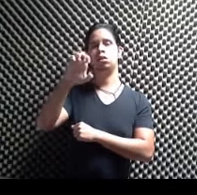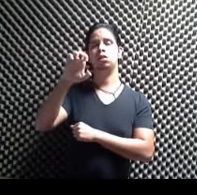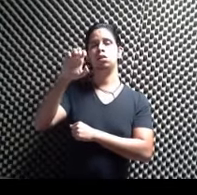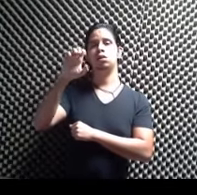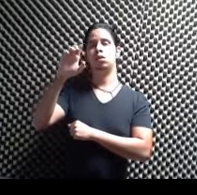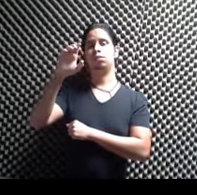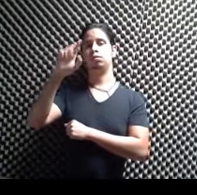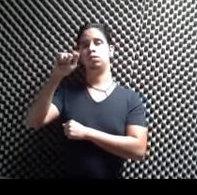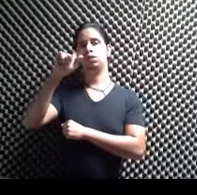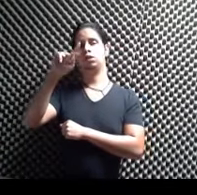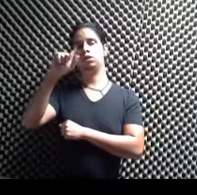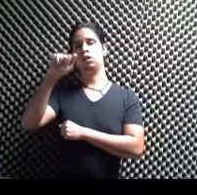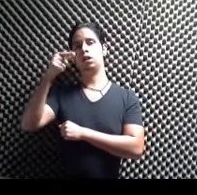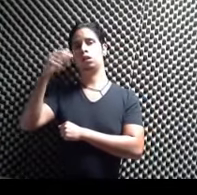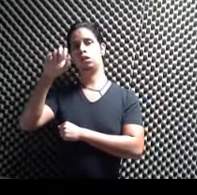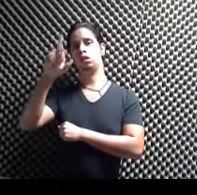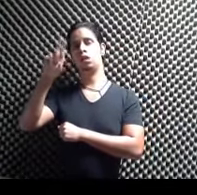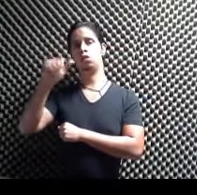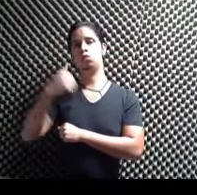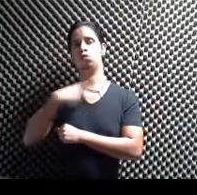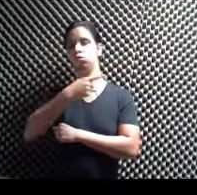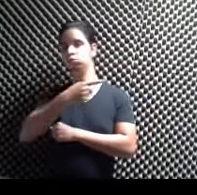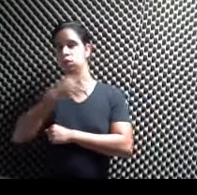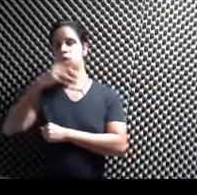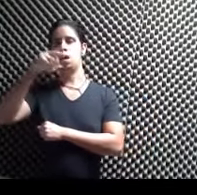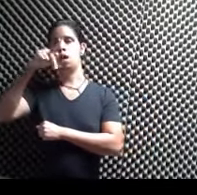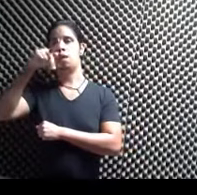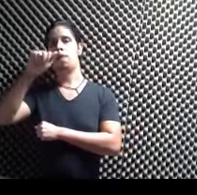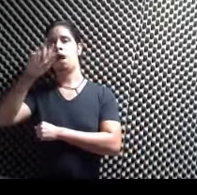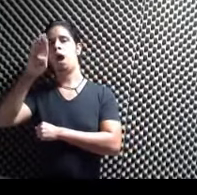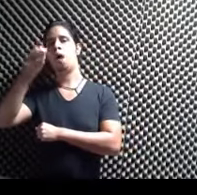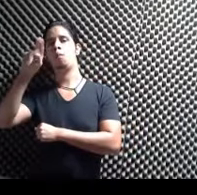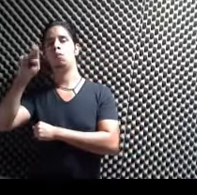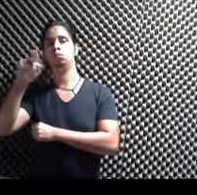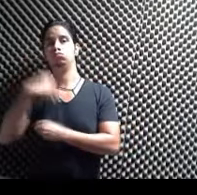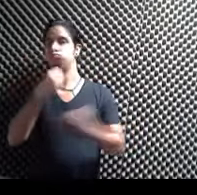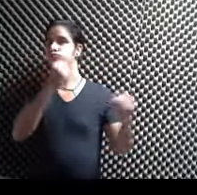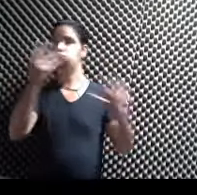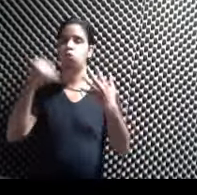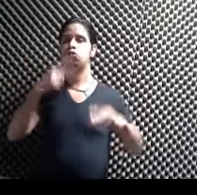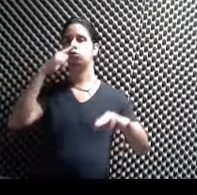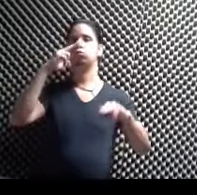una servidora. Es un grupo de desgraciaditos todos. Sí,